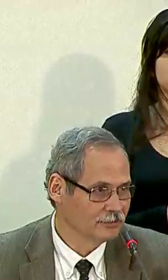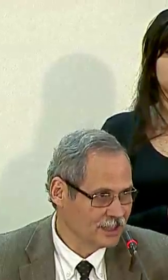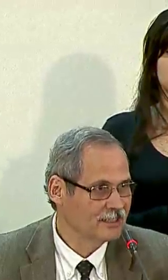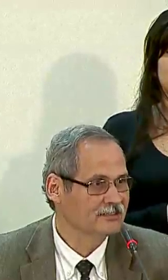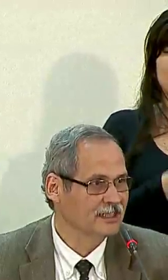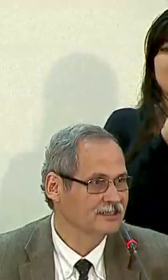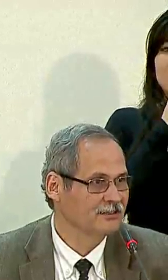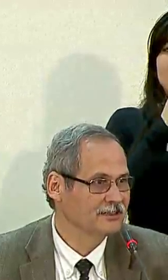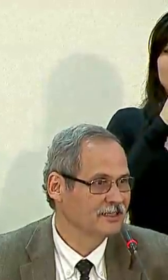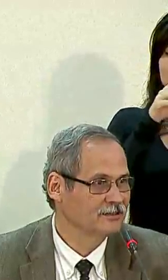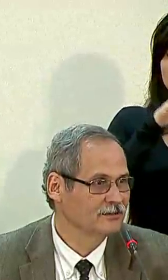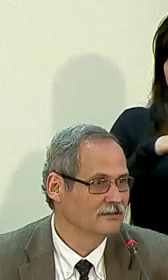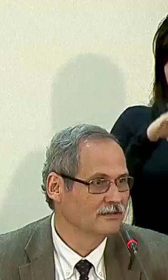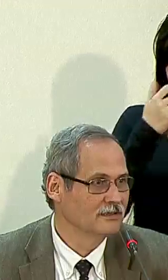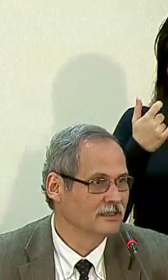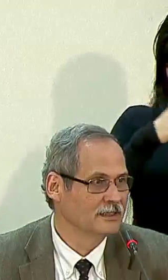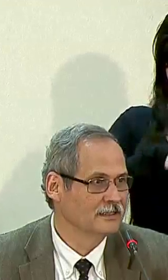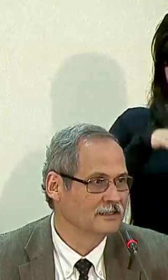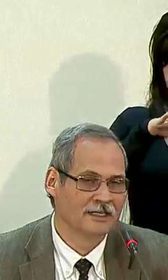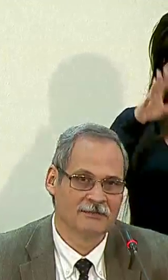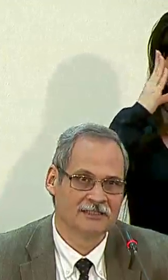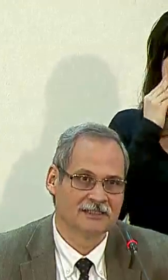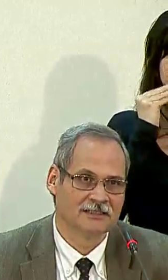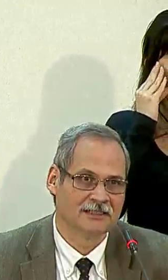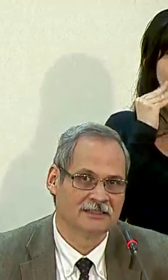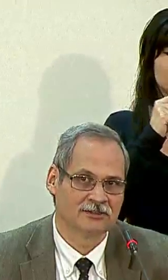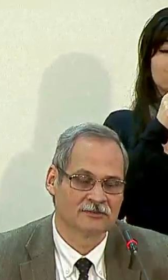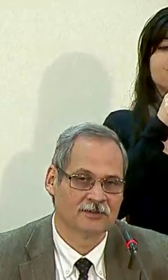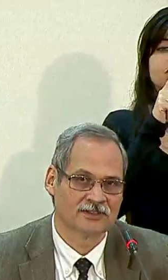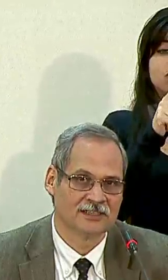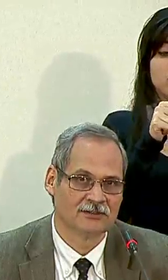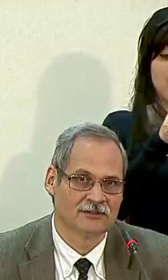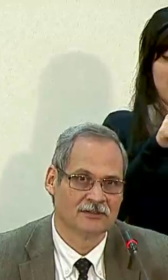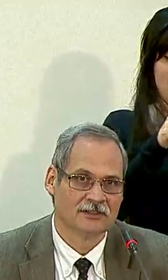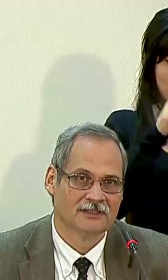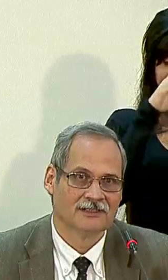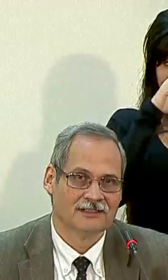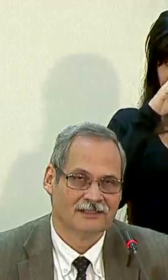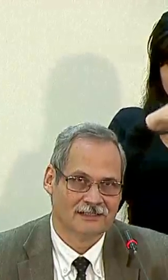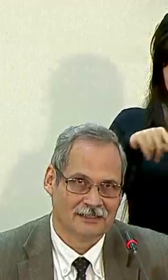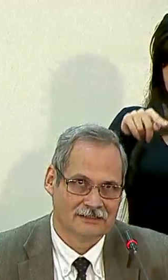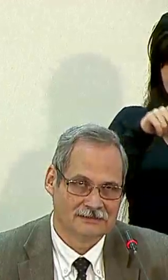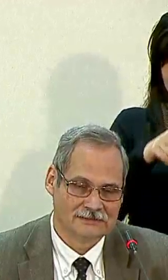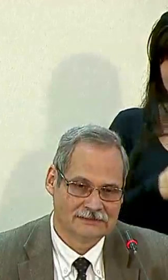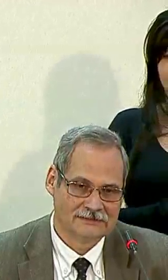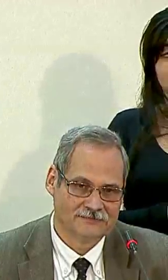de dificultad que están atravesando. Realmente el sector porcino